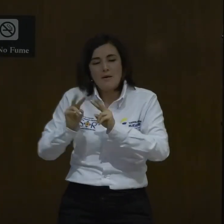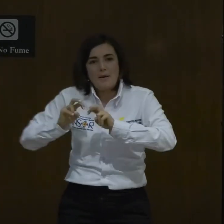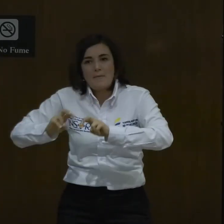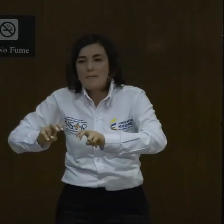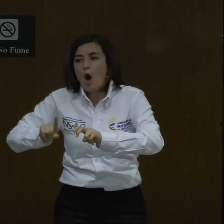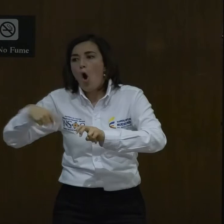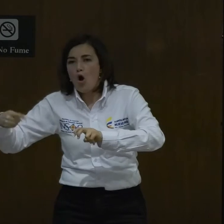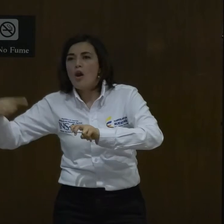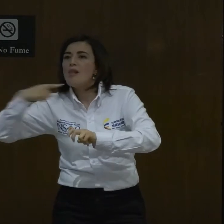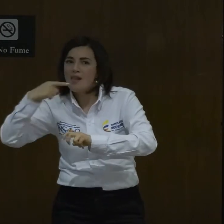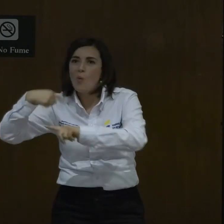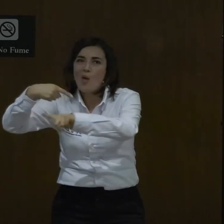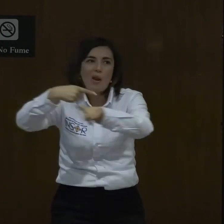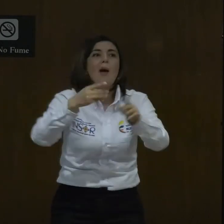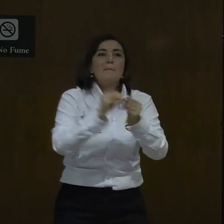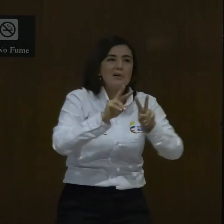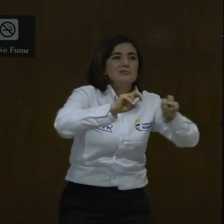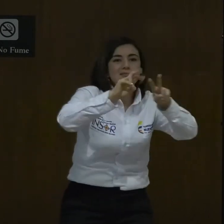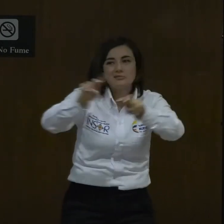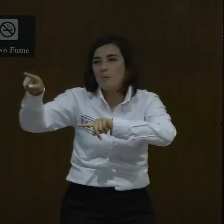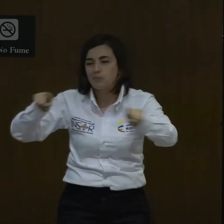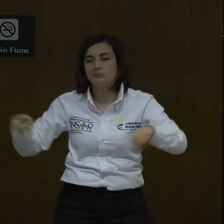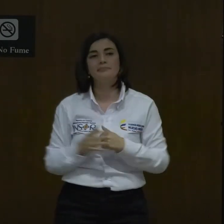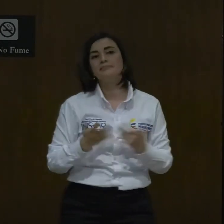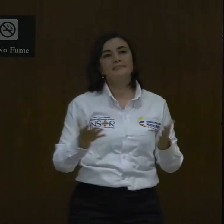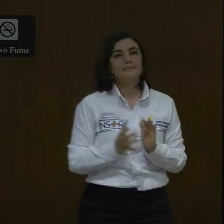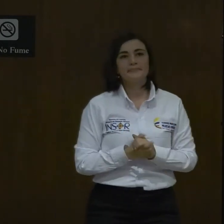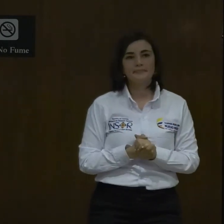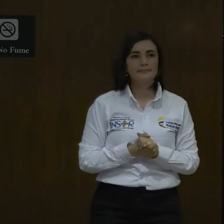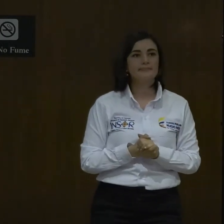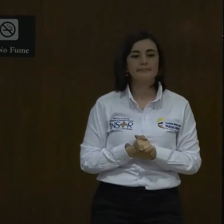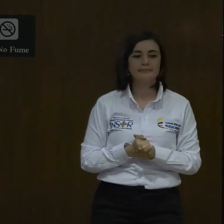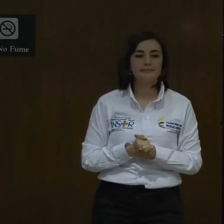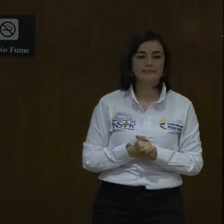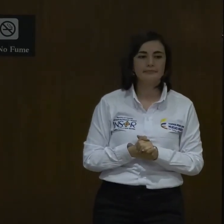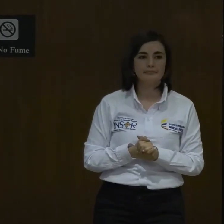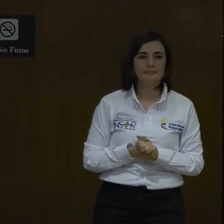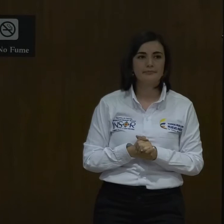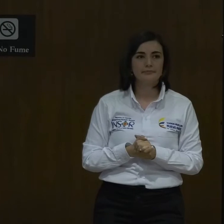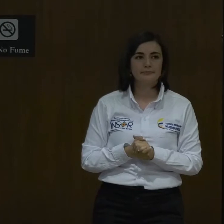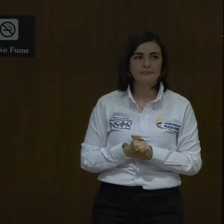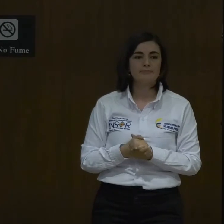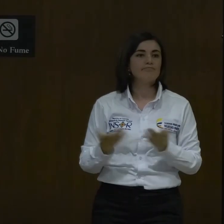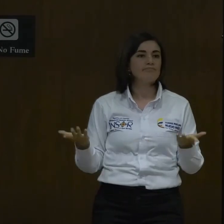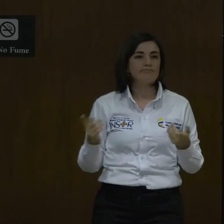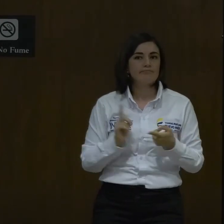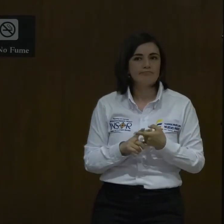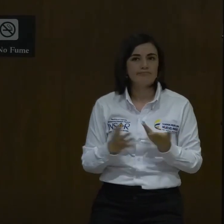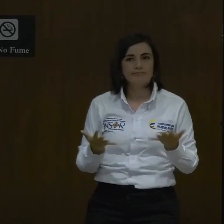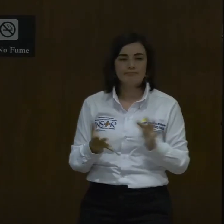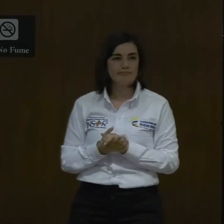otras lenguas, ¿no? Por ejemplo, empezó a